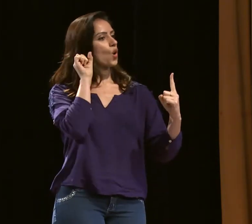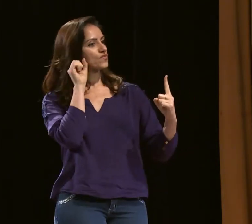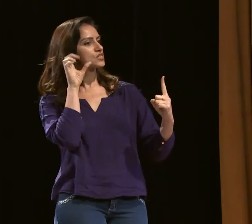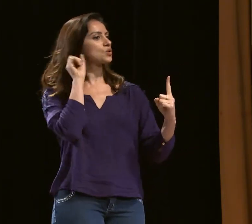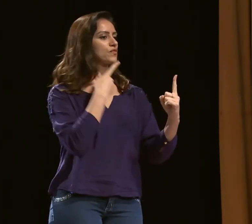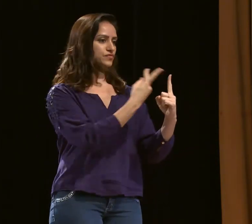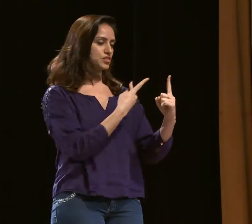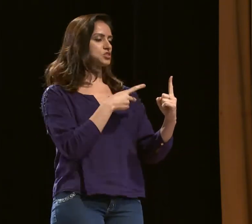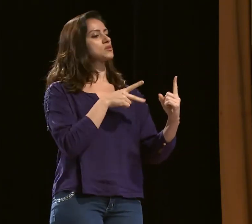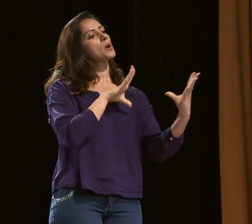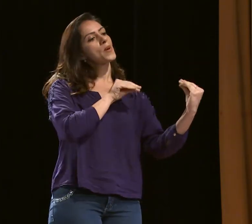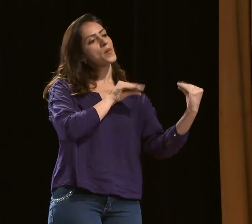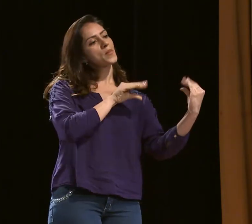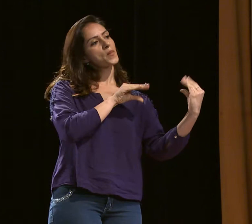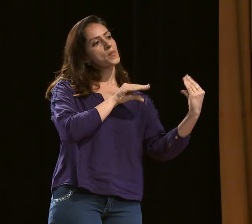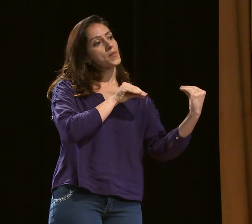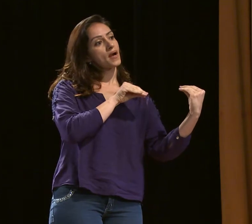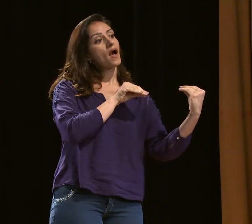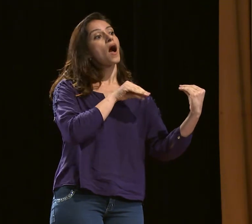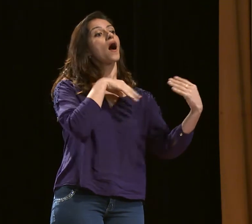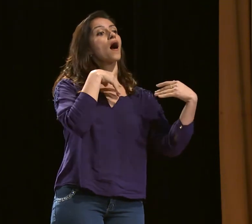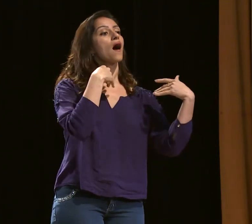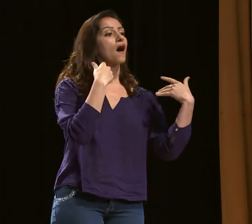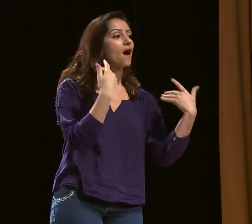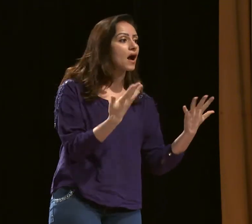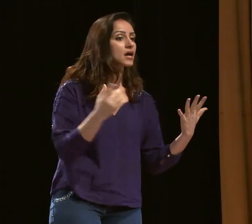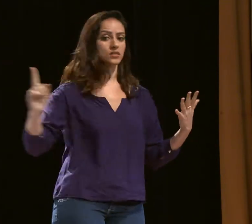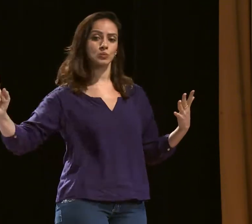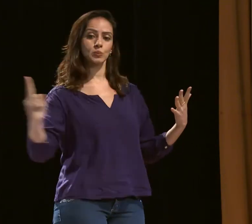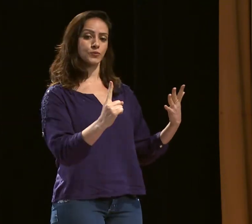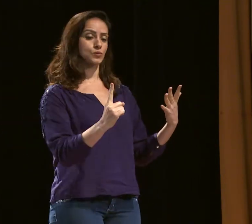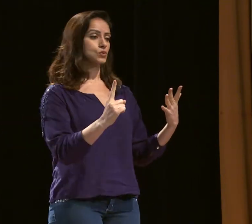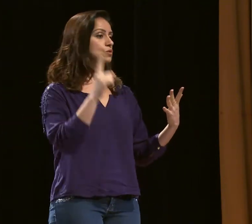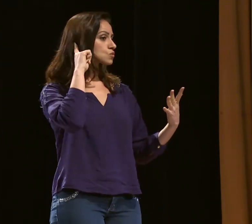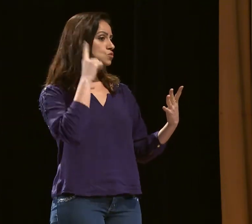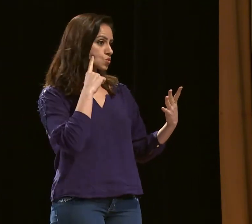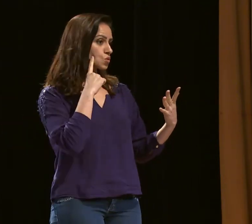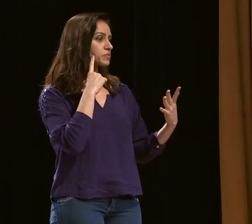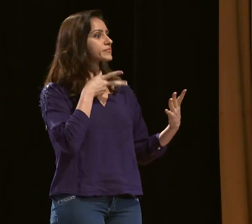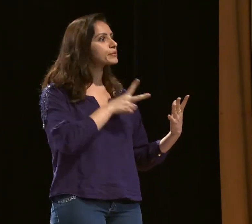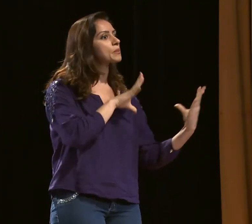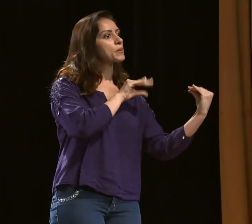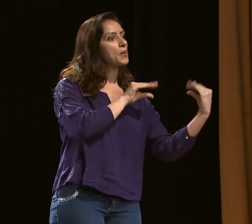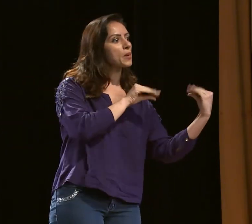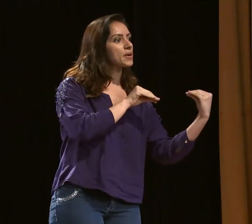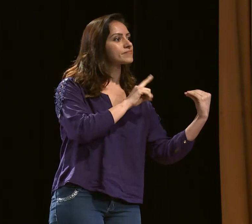por exemplo, estiverem conversando entre dois ouvintes, eles utilizam da língua oral. Caso chegue um surdo e eles